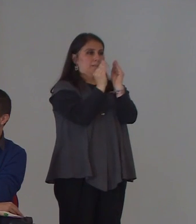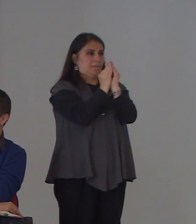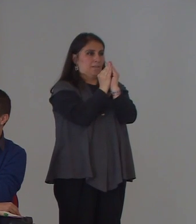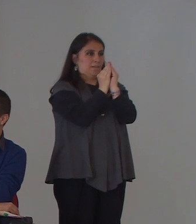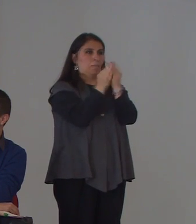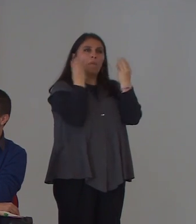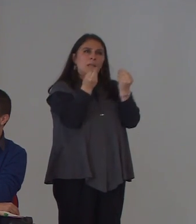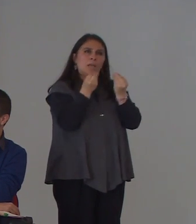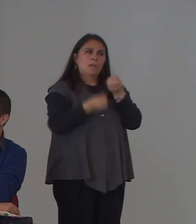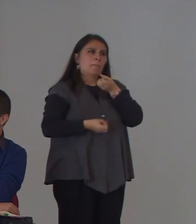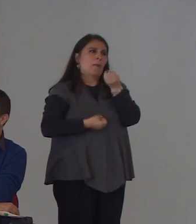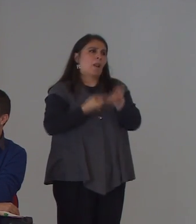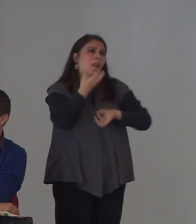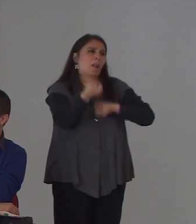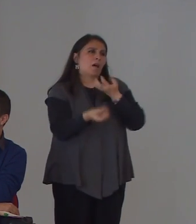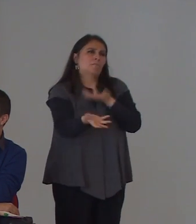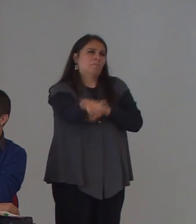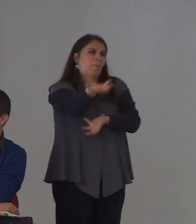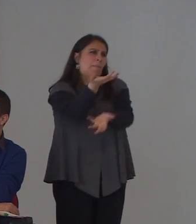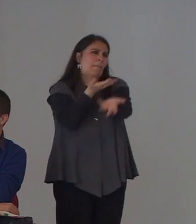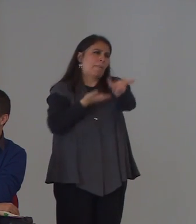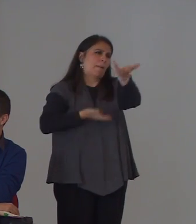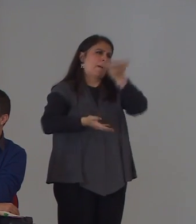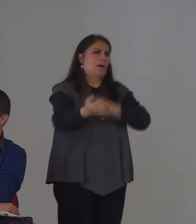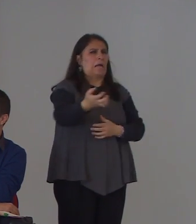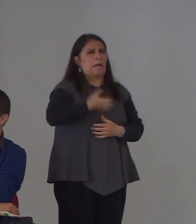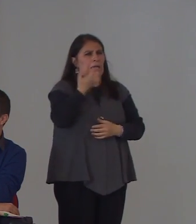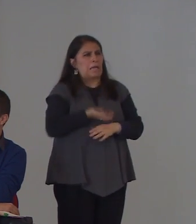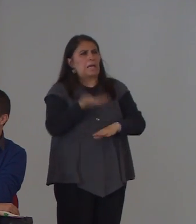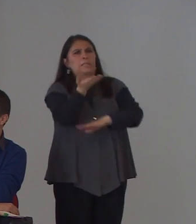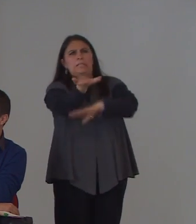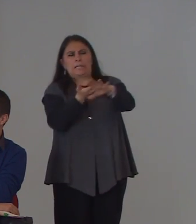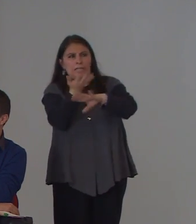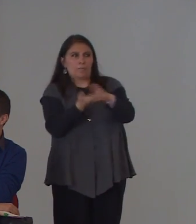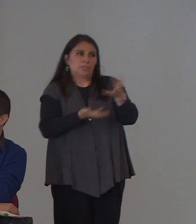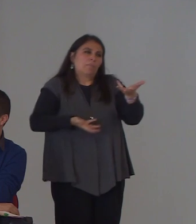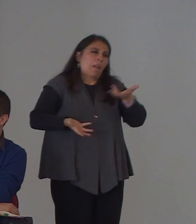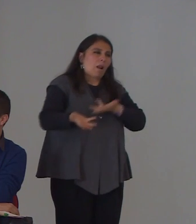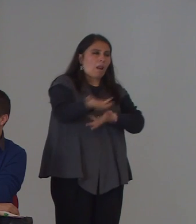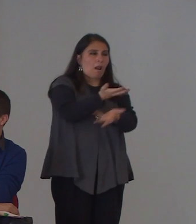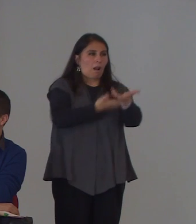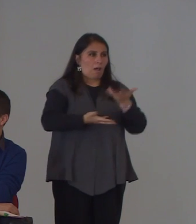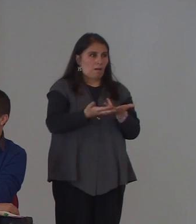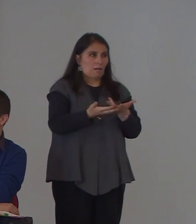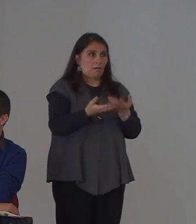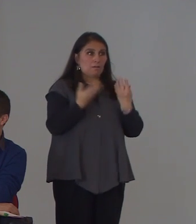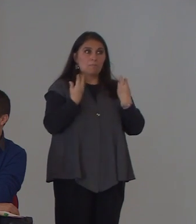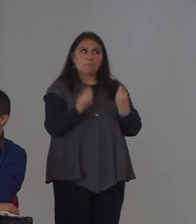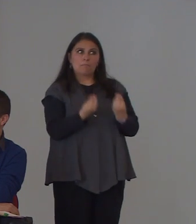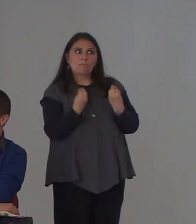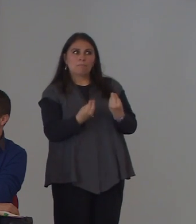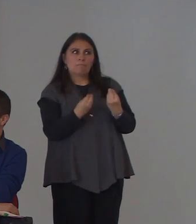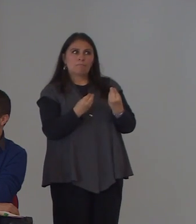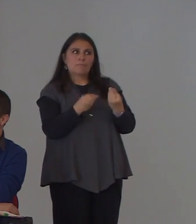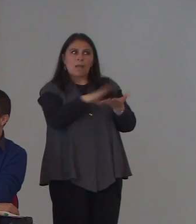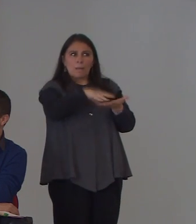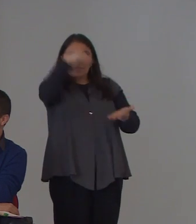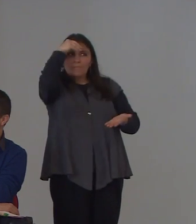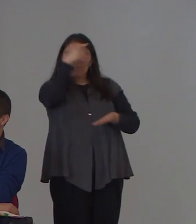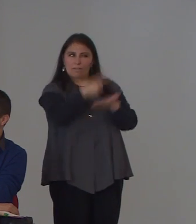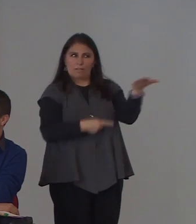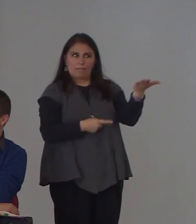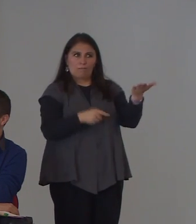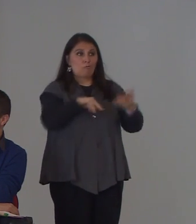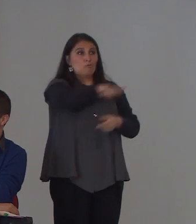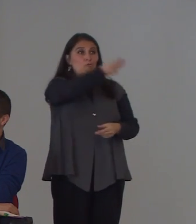pequeña catarsis con toda la lista de quejas y reclamos. Pero un poco el ejercicio va a aprender que los maestros y las maestras tenemos que